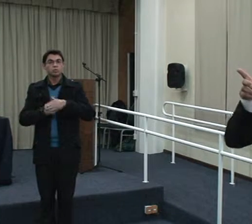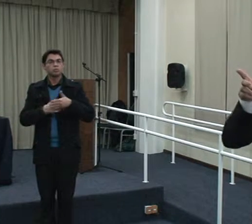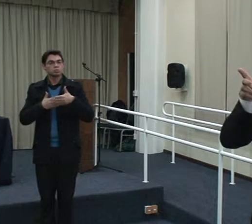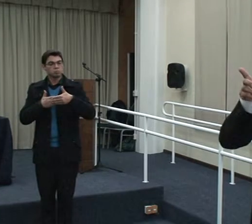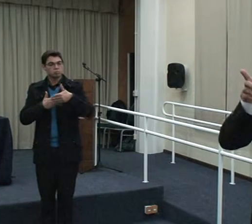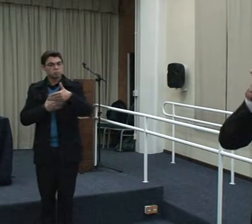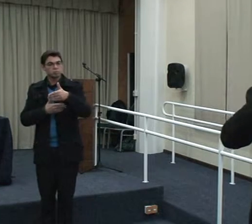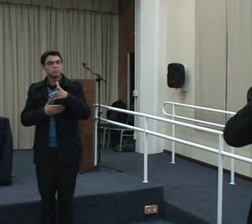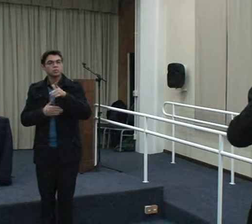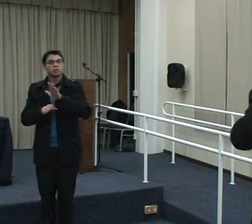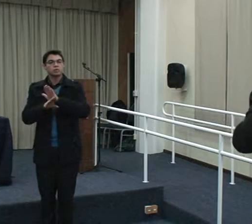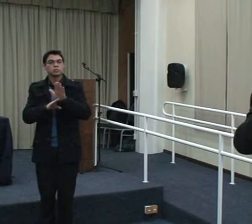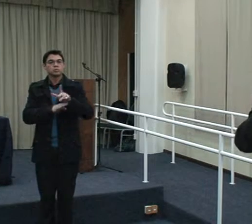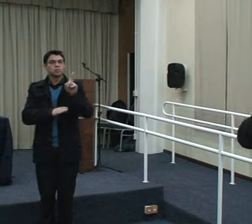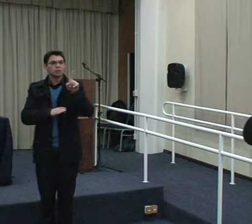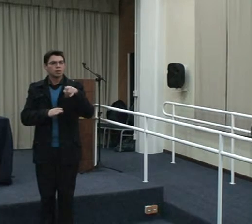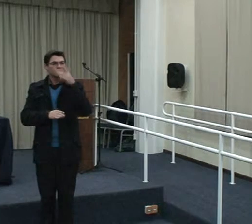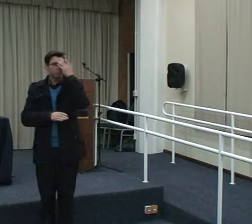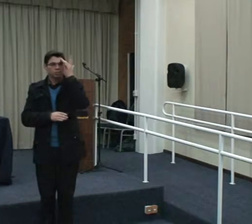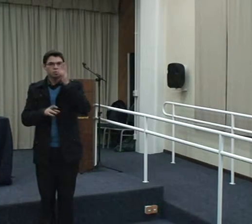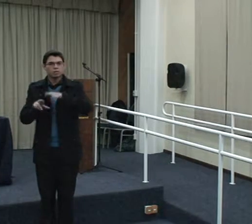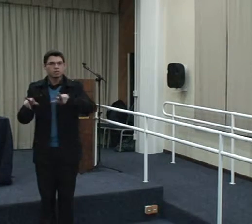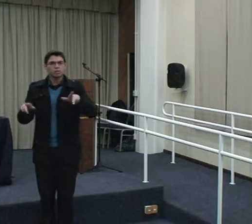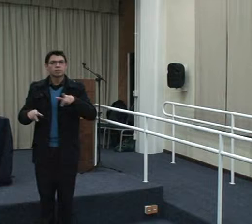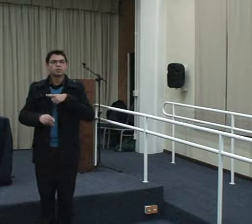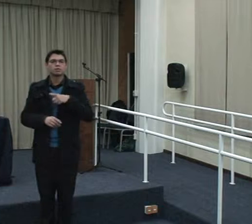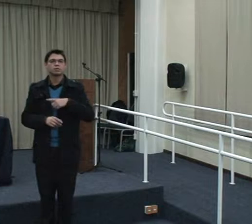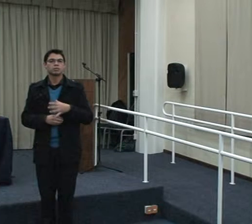Câmara, uma causa.